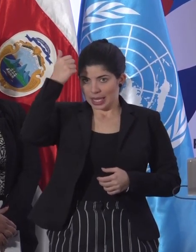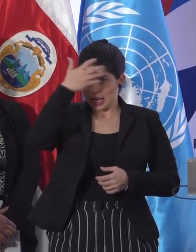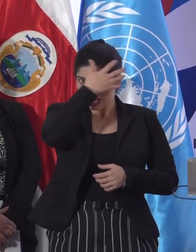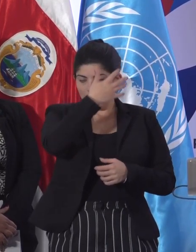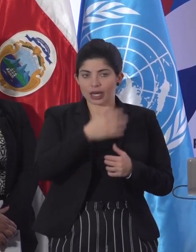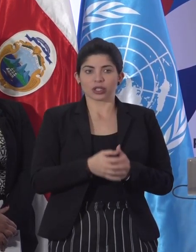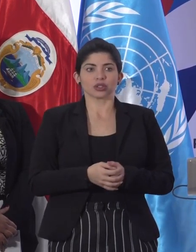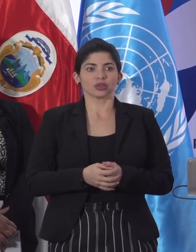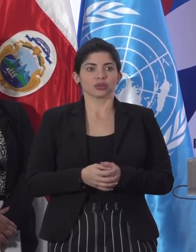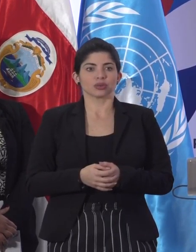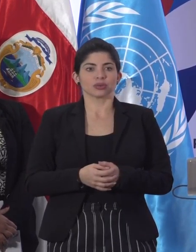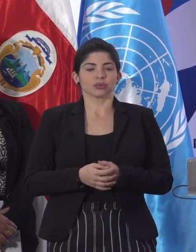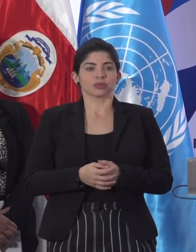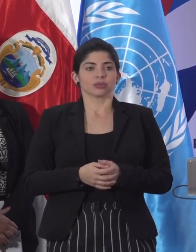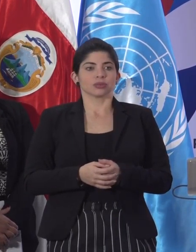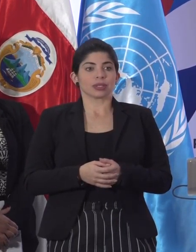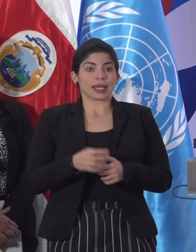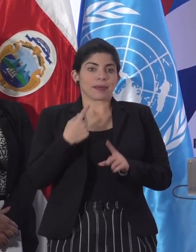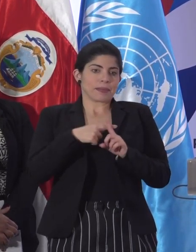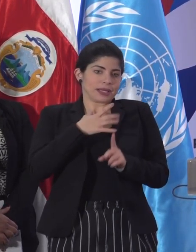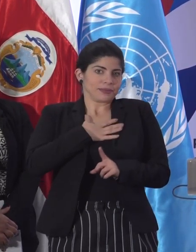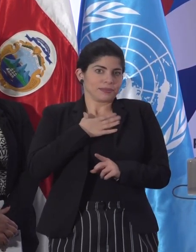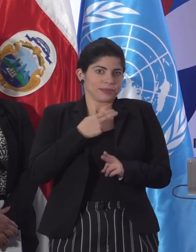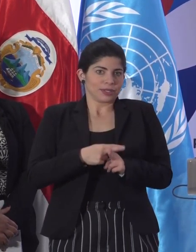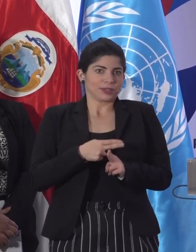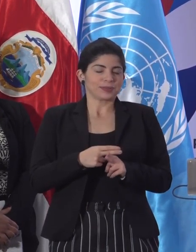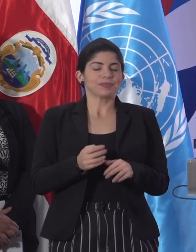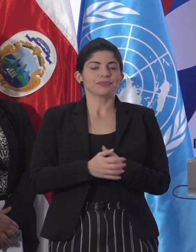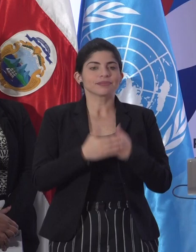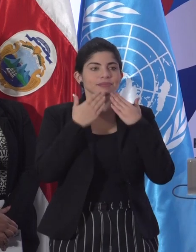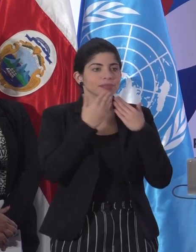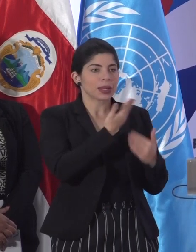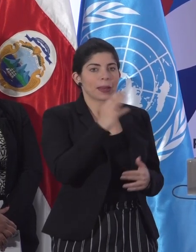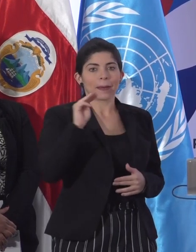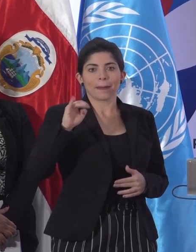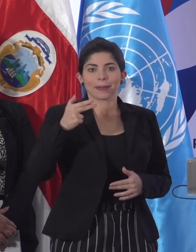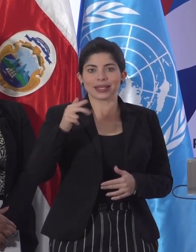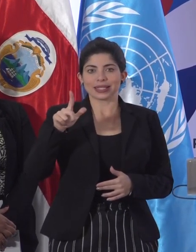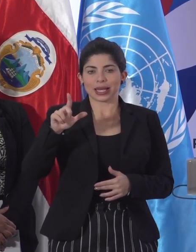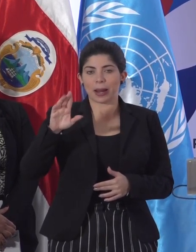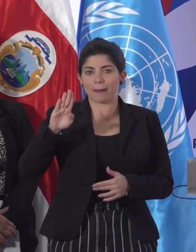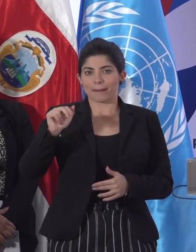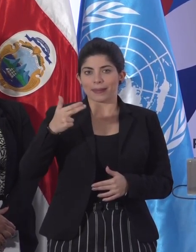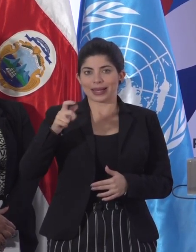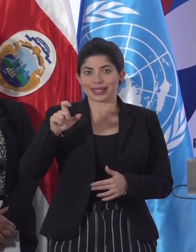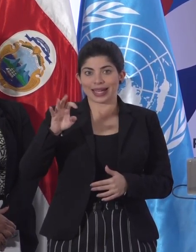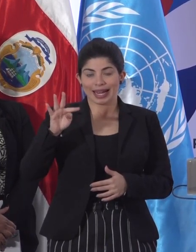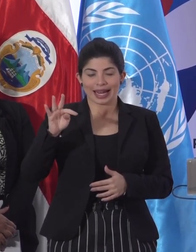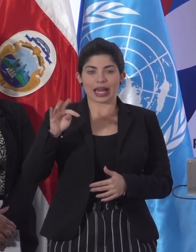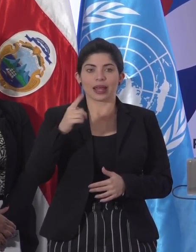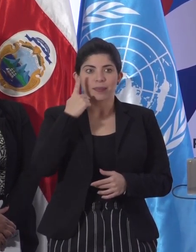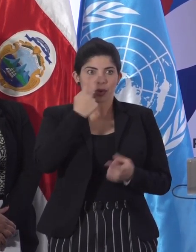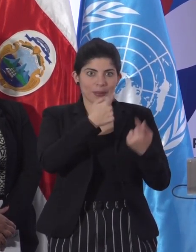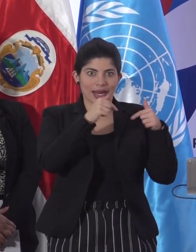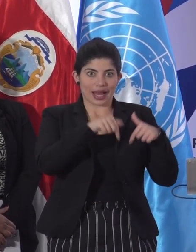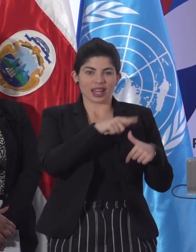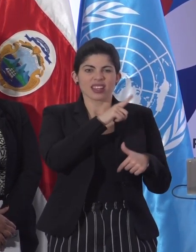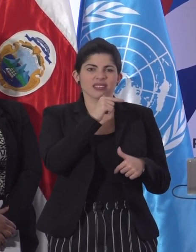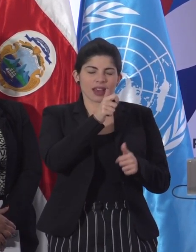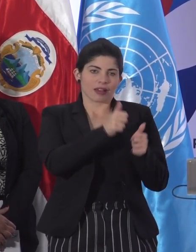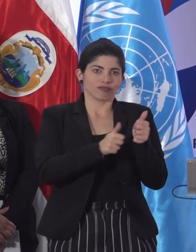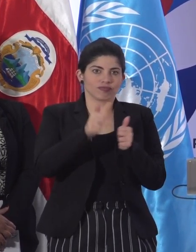Quesada y en el mío propio a doña Michelle Bachelet por estar aquí, alta comisionada de los Derechos